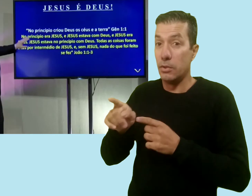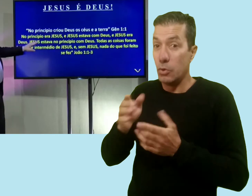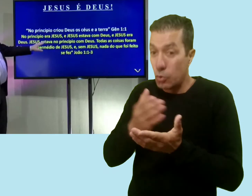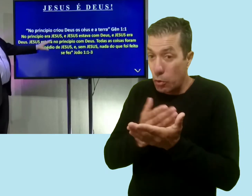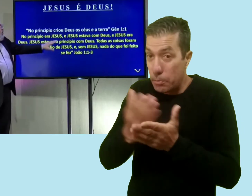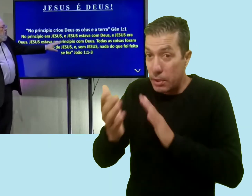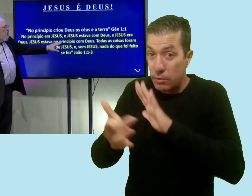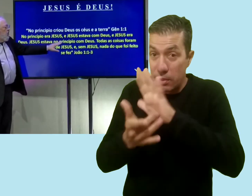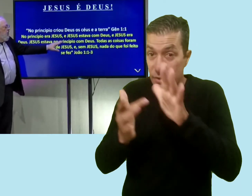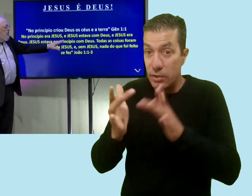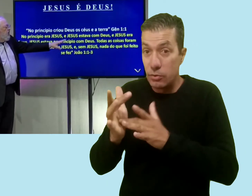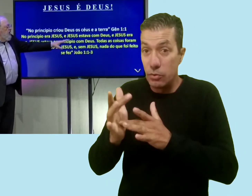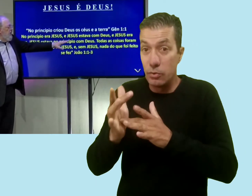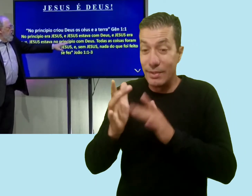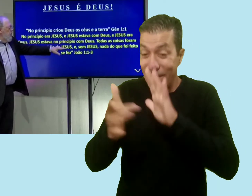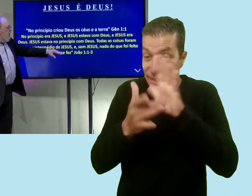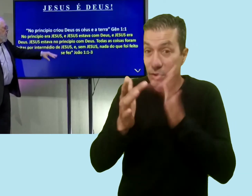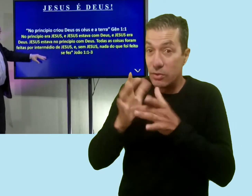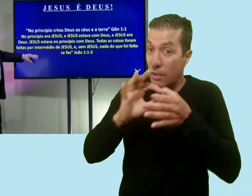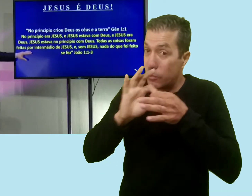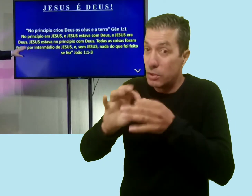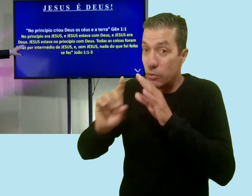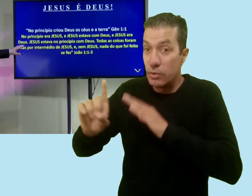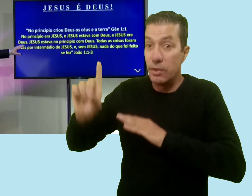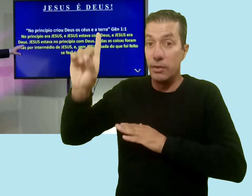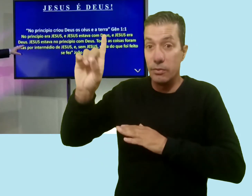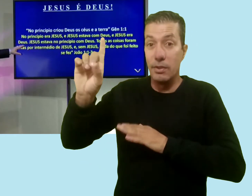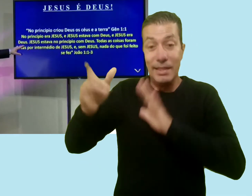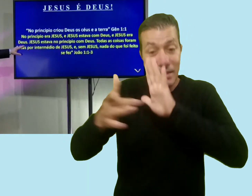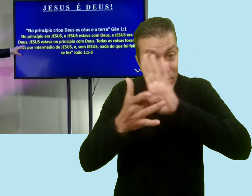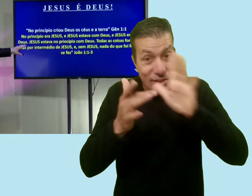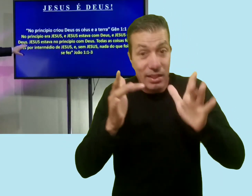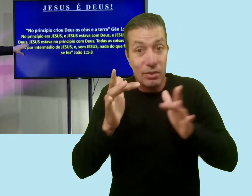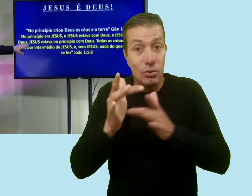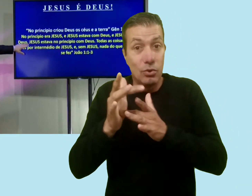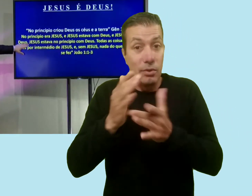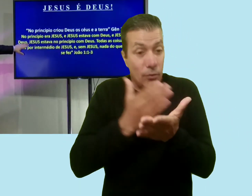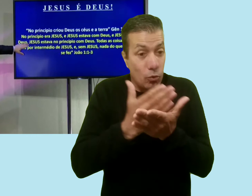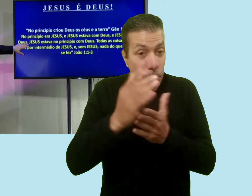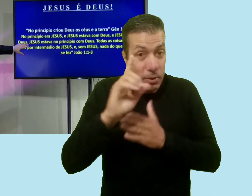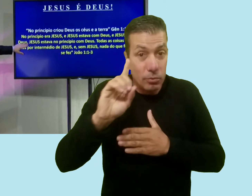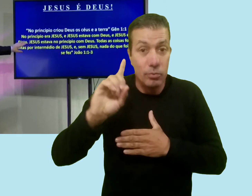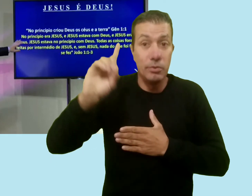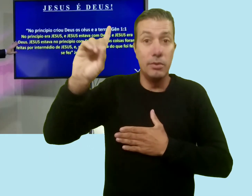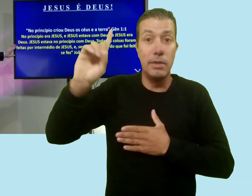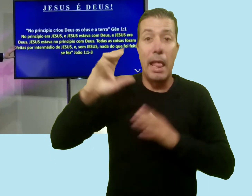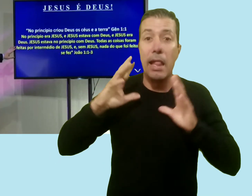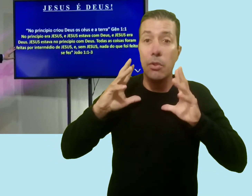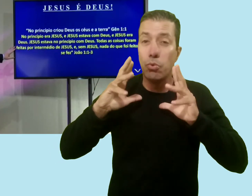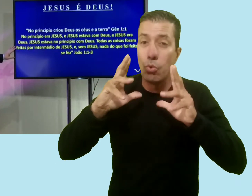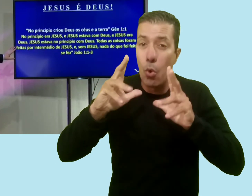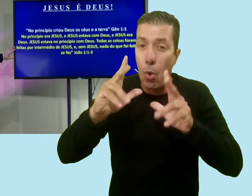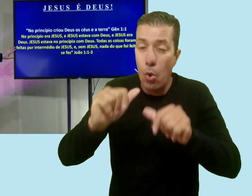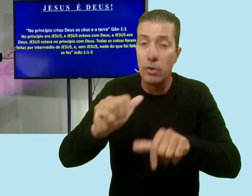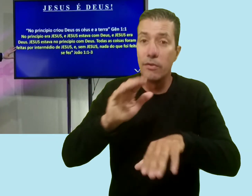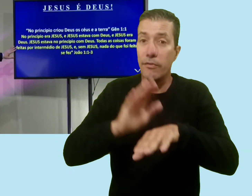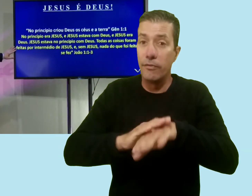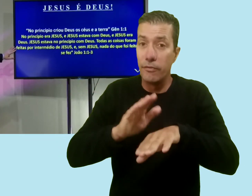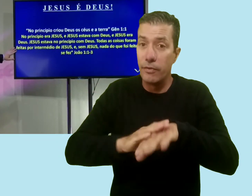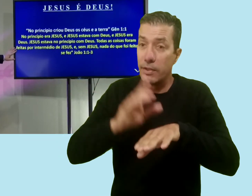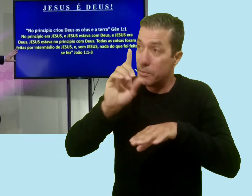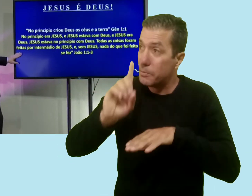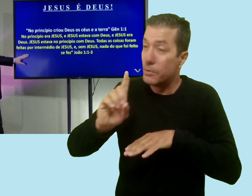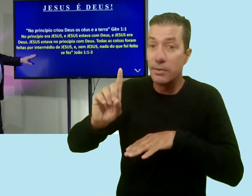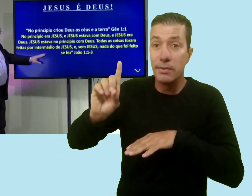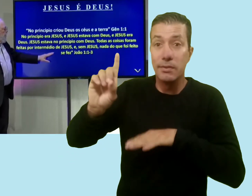no princípio era Jesus, e Jesus estava com Deus, e Jesus era Deus, Jesus estava no princípio com Deus, todas as coisas